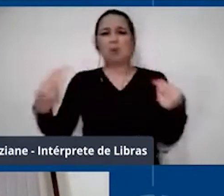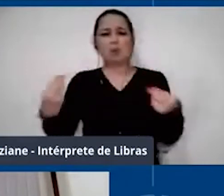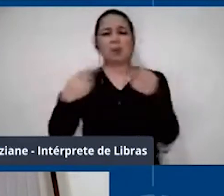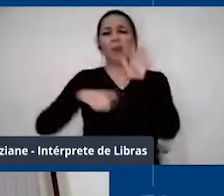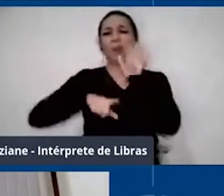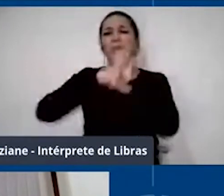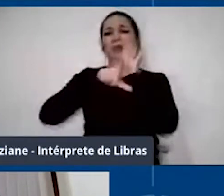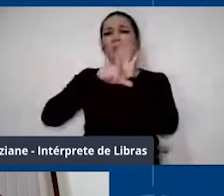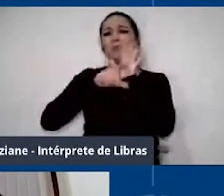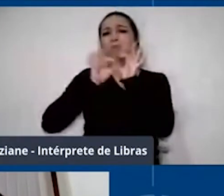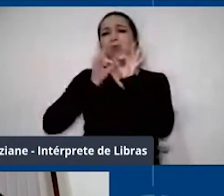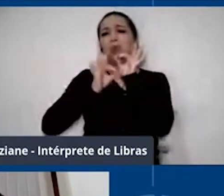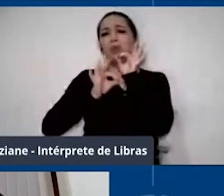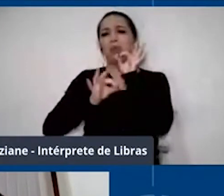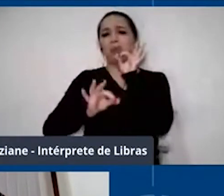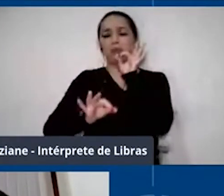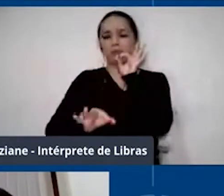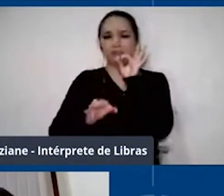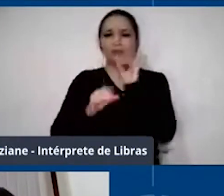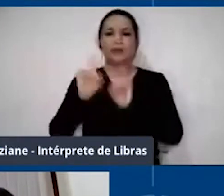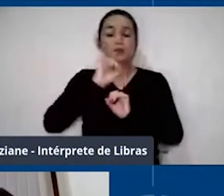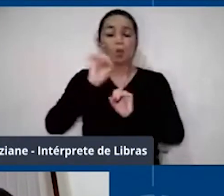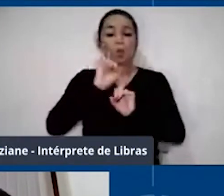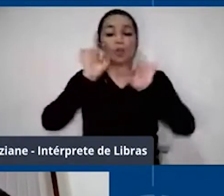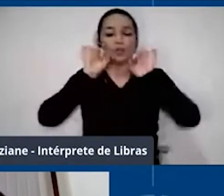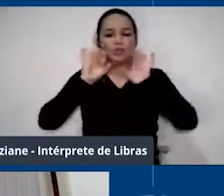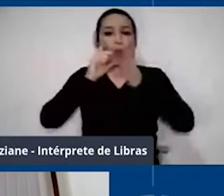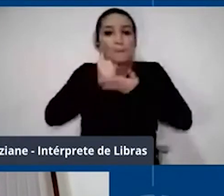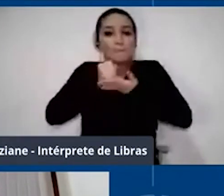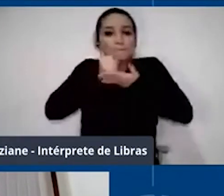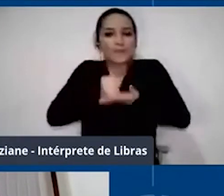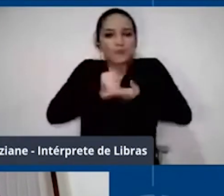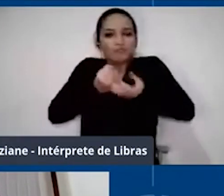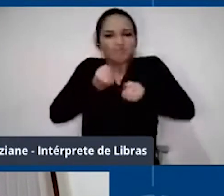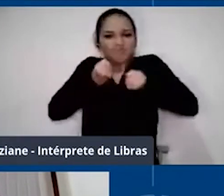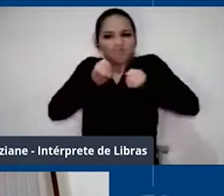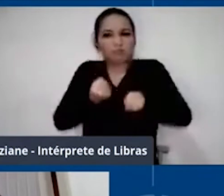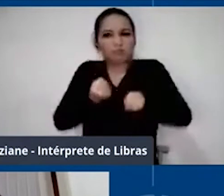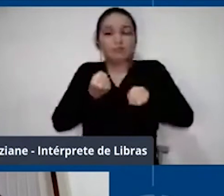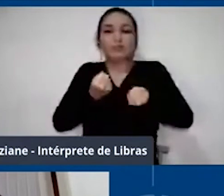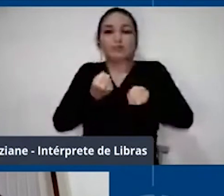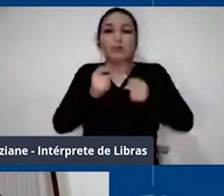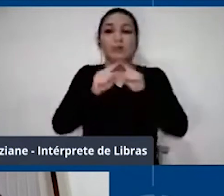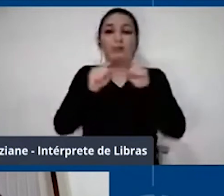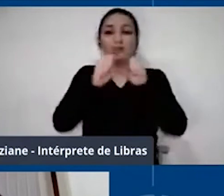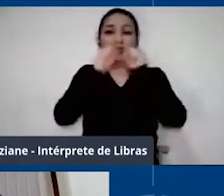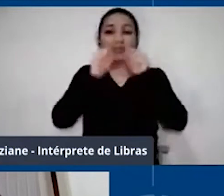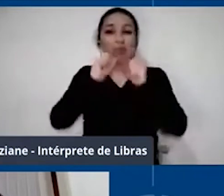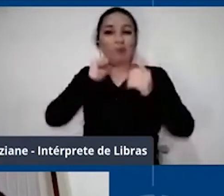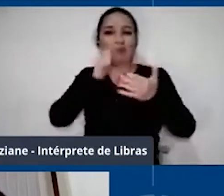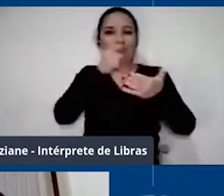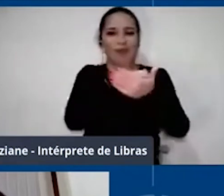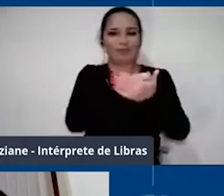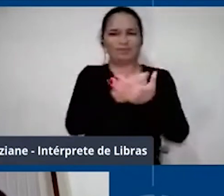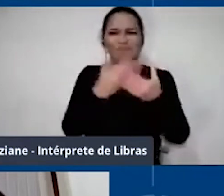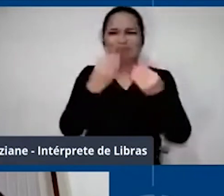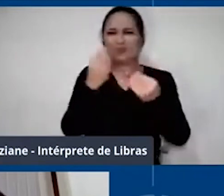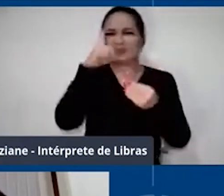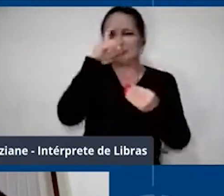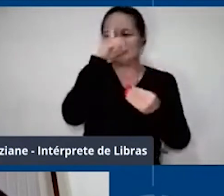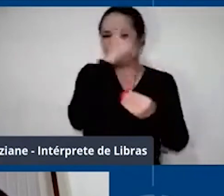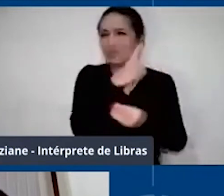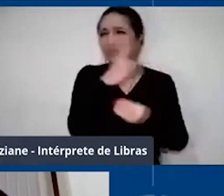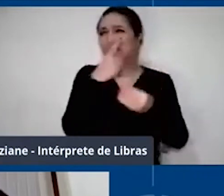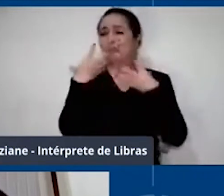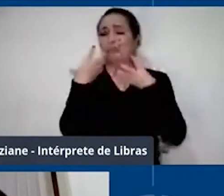tributária, que não é só o peso e o tributo, é o sistema de pagar o tributo. Então, é muita